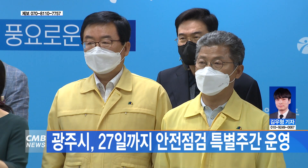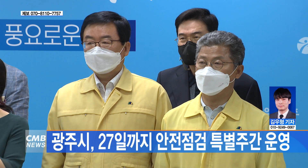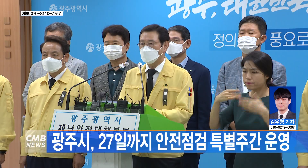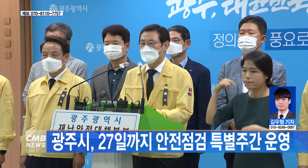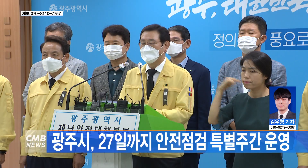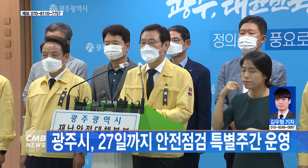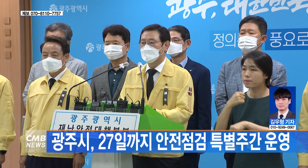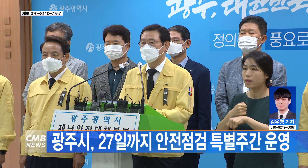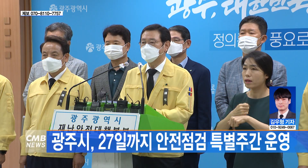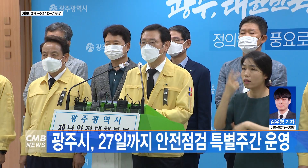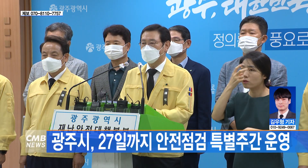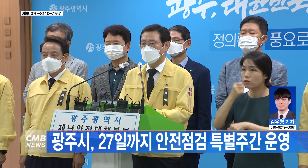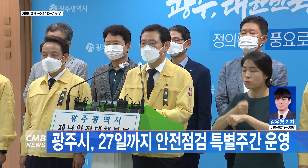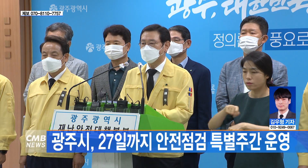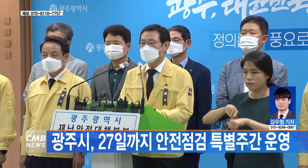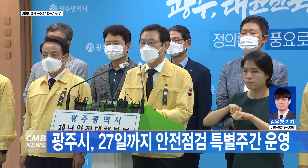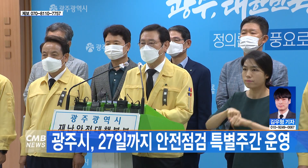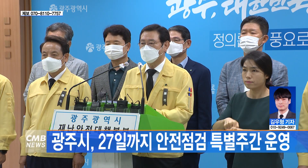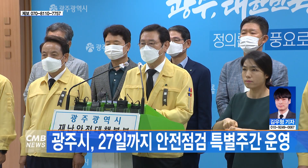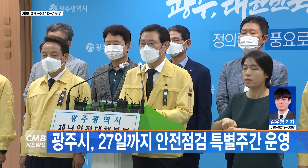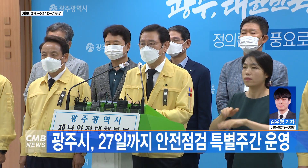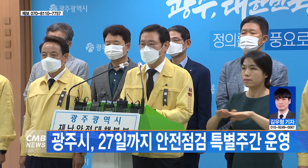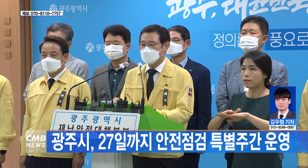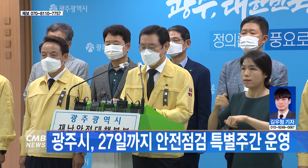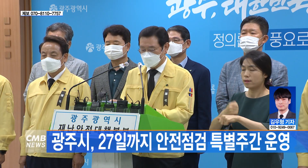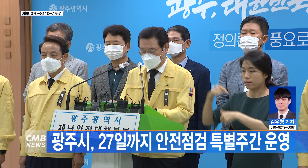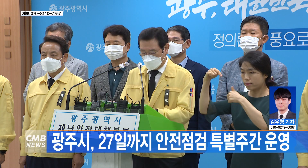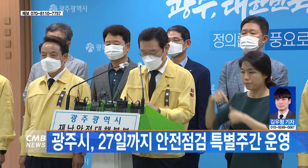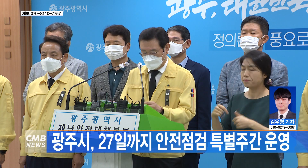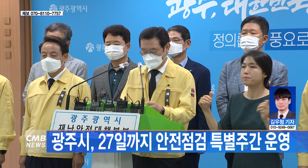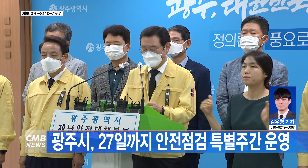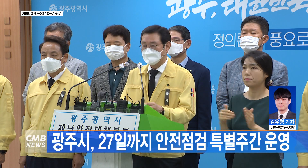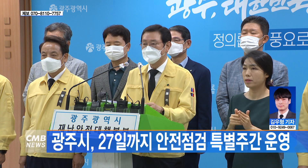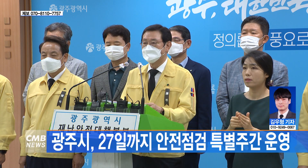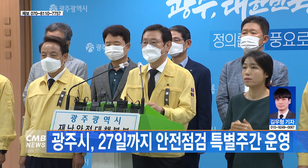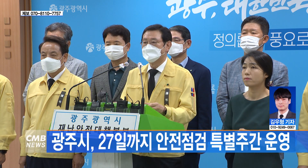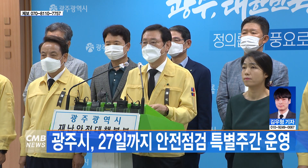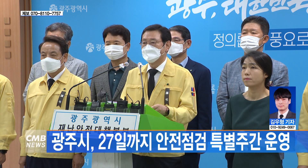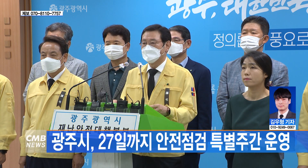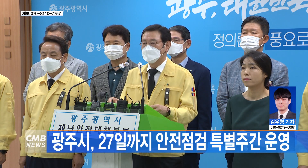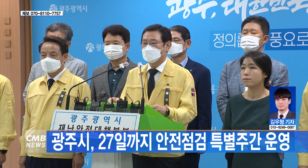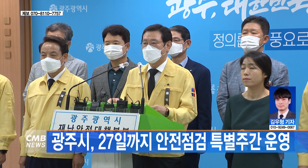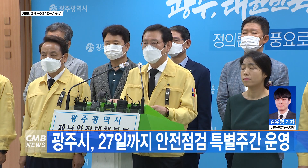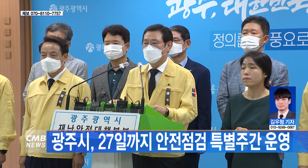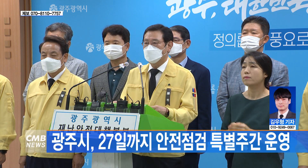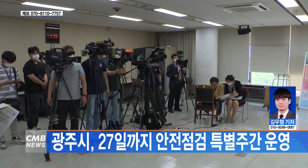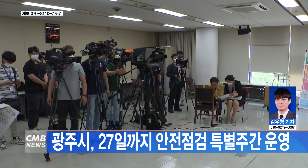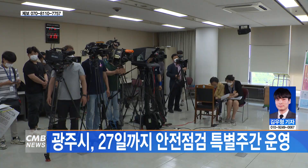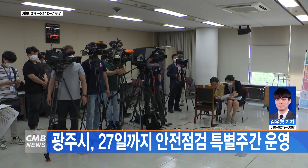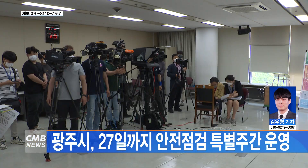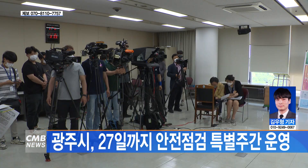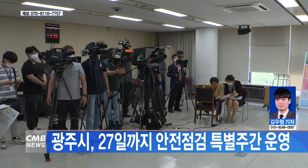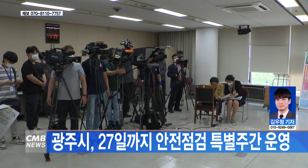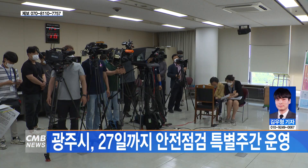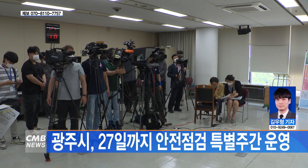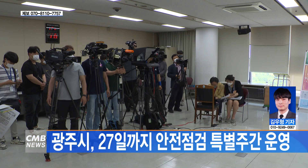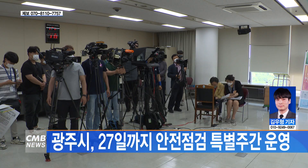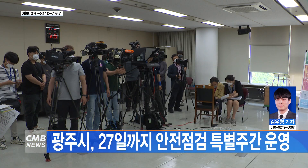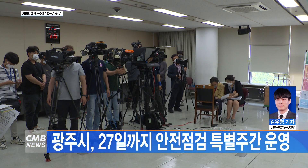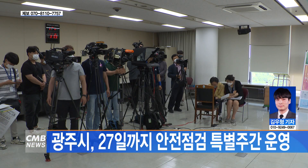점검하겠다고 밝혔습니다 이 시장은 공직자는 시민 안전에 대해 무한 책임이 있다면서 100%